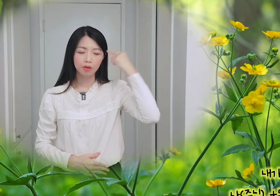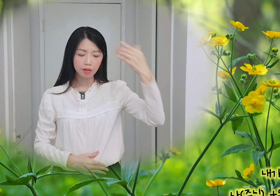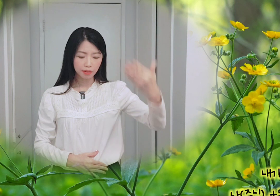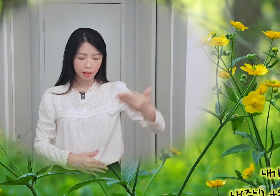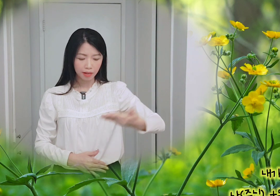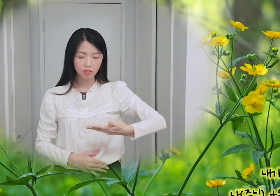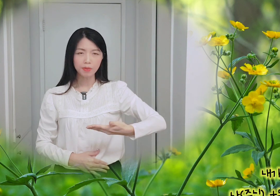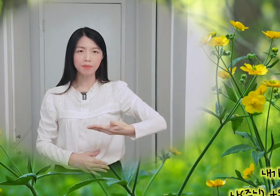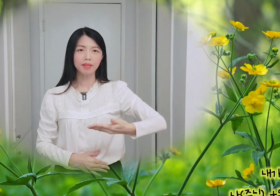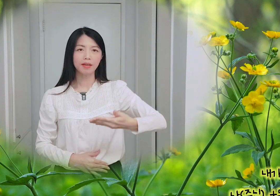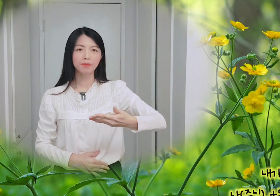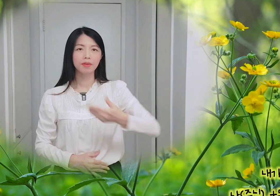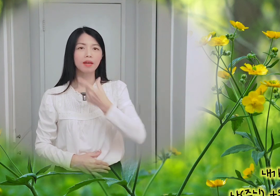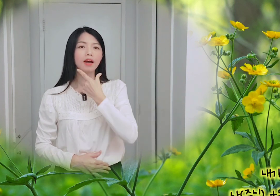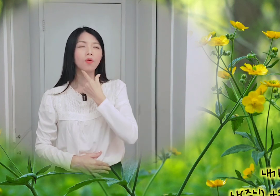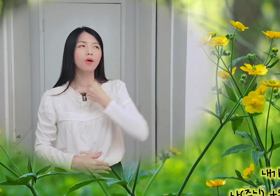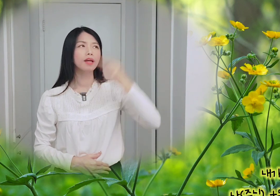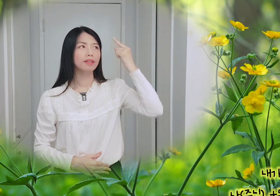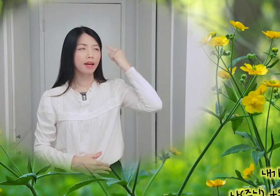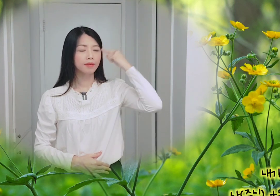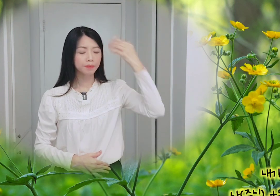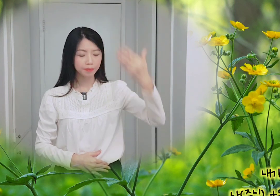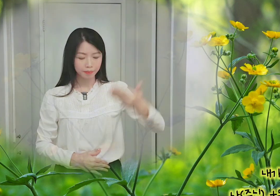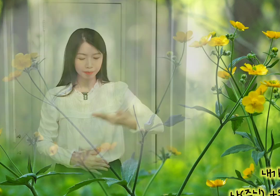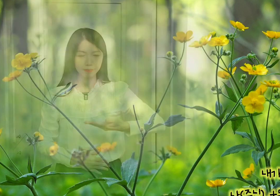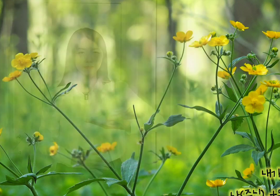질문 수어를 나에게 해주시면 됩니다. 원하느냐.